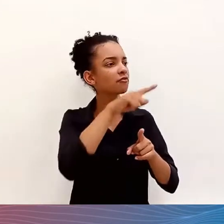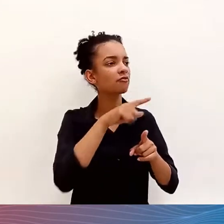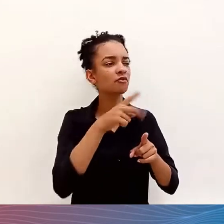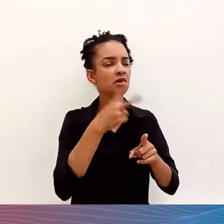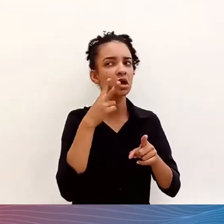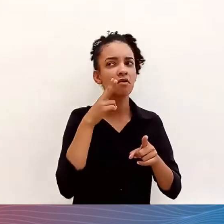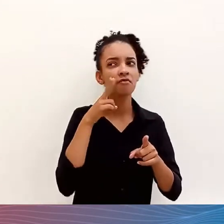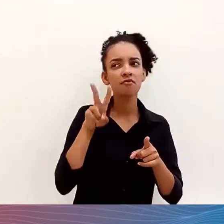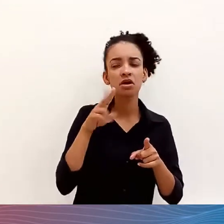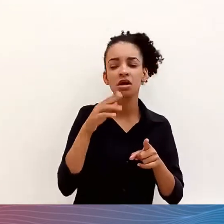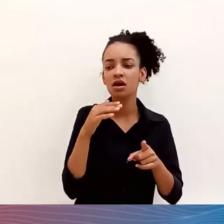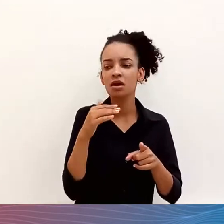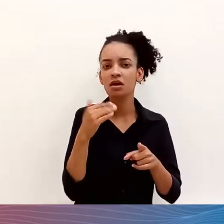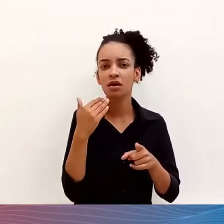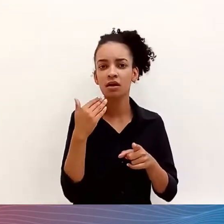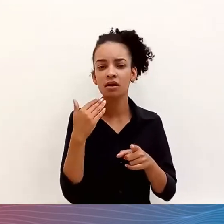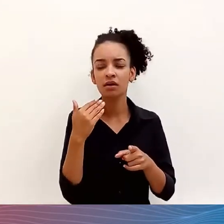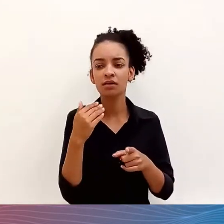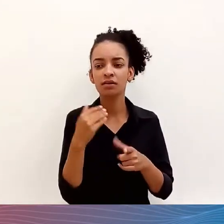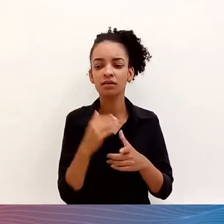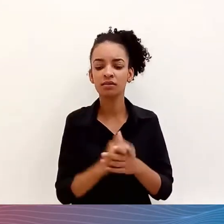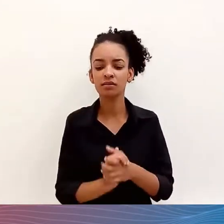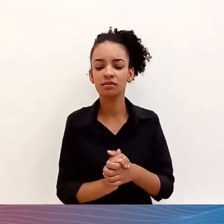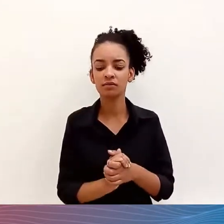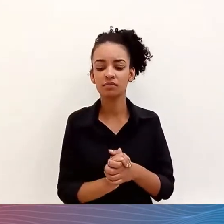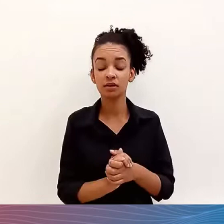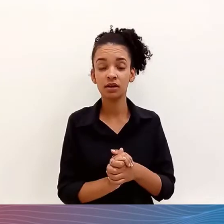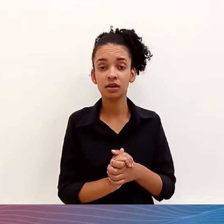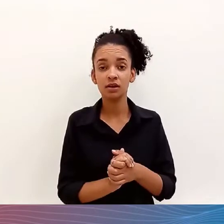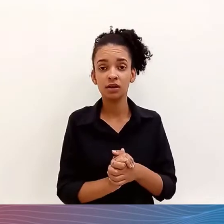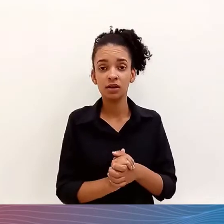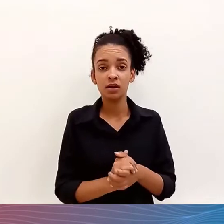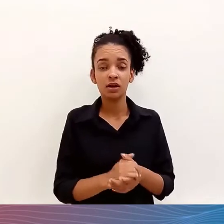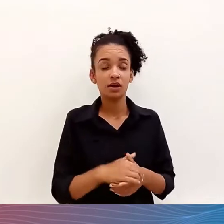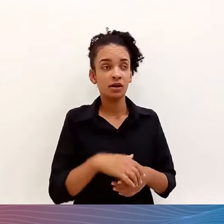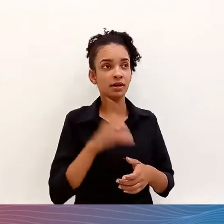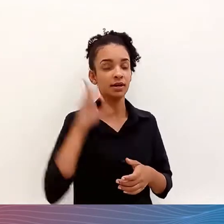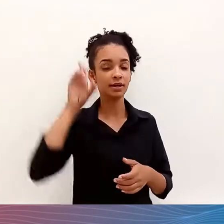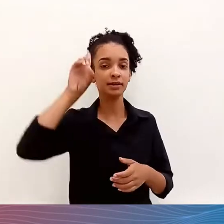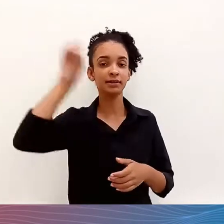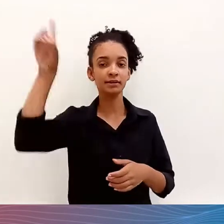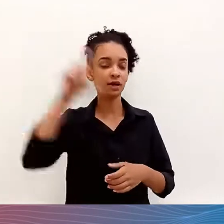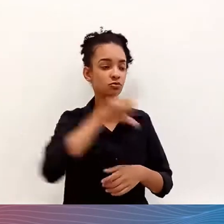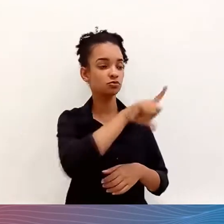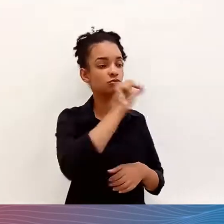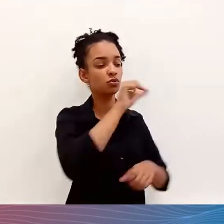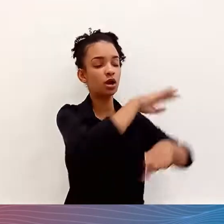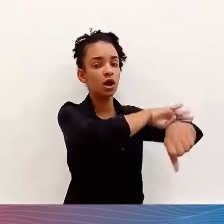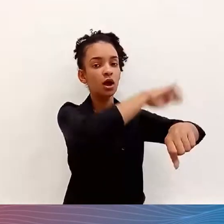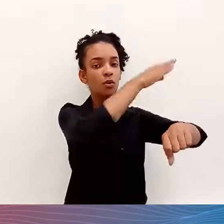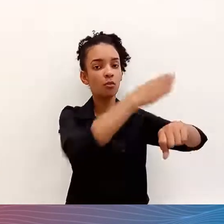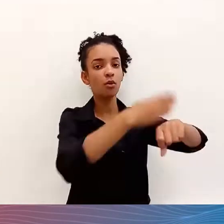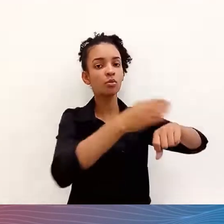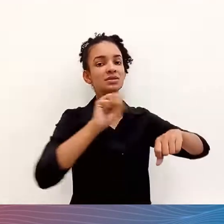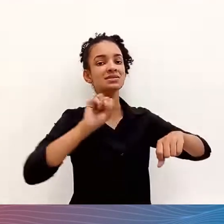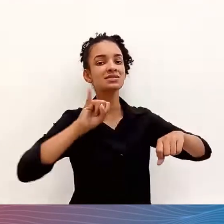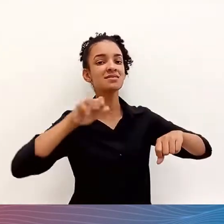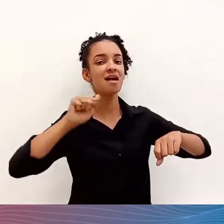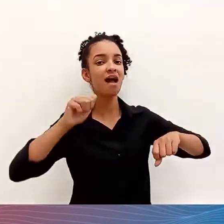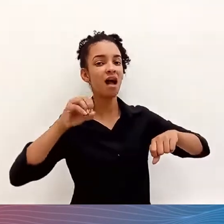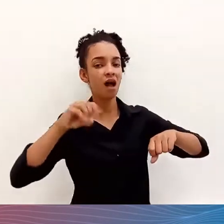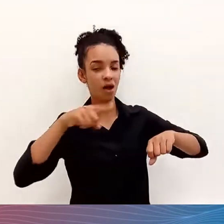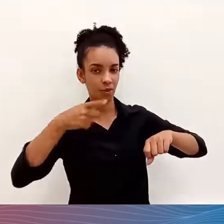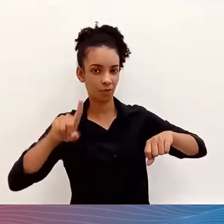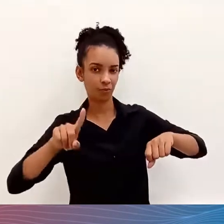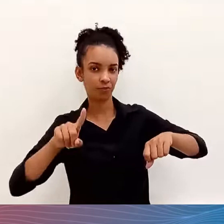habitará nele para sempre. Os carros de Deus são 20.000, sim, milhares e milhares. No meio